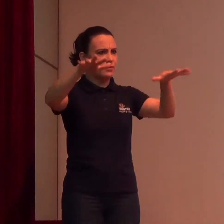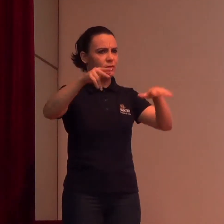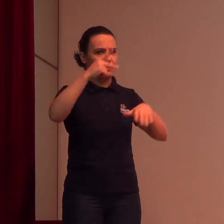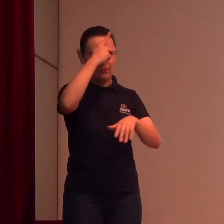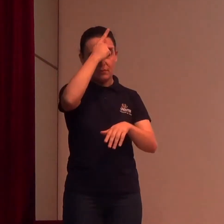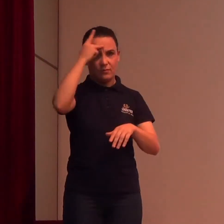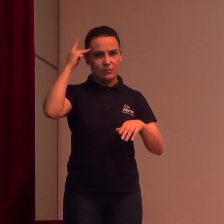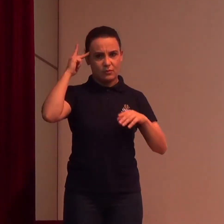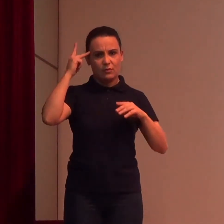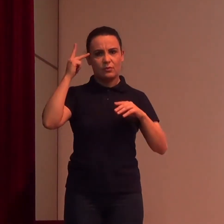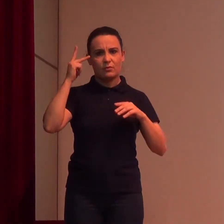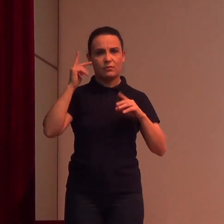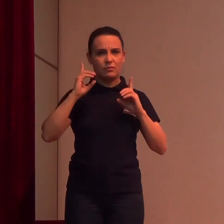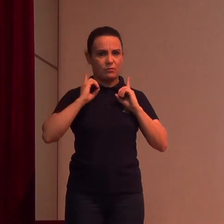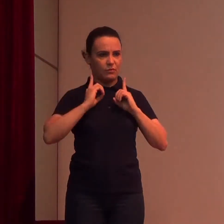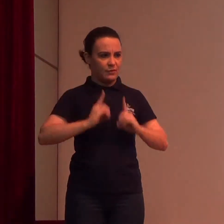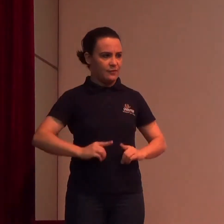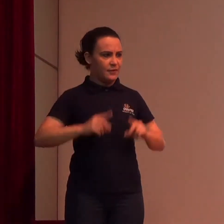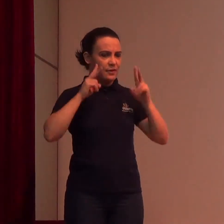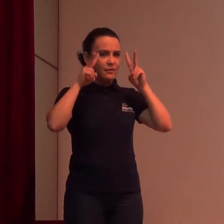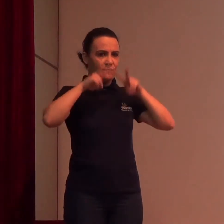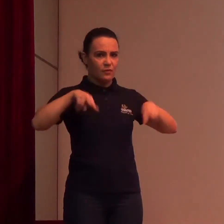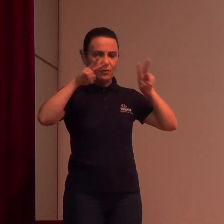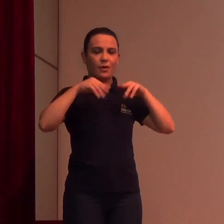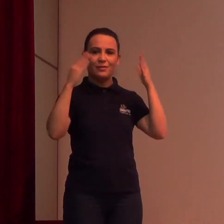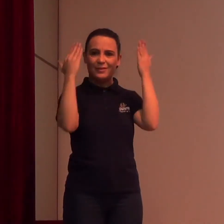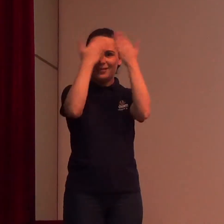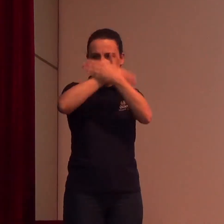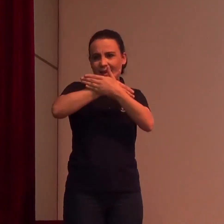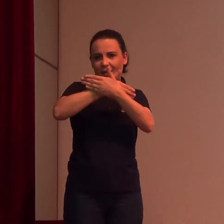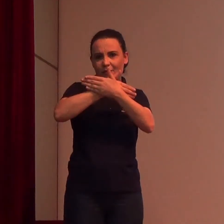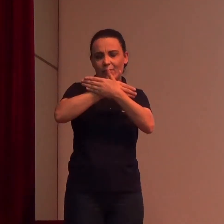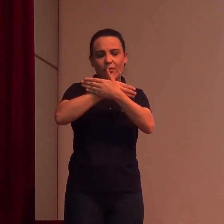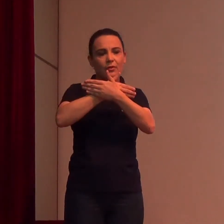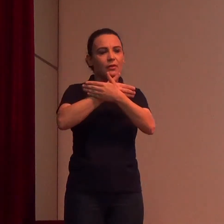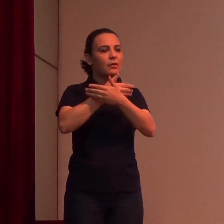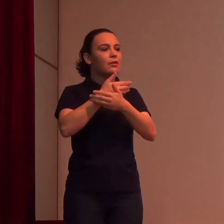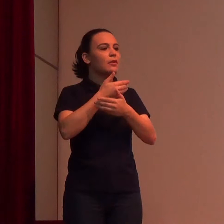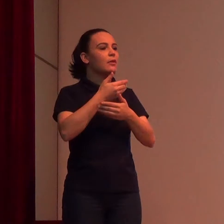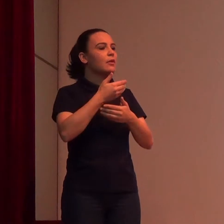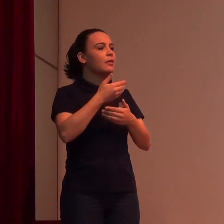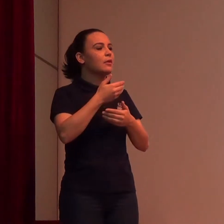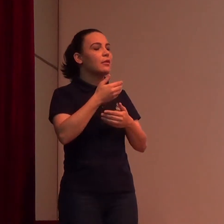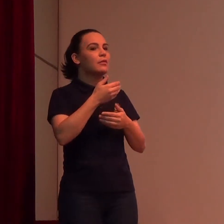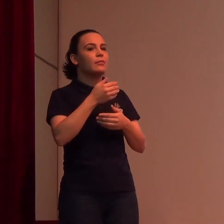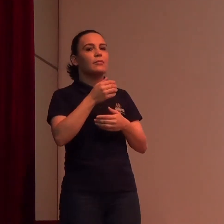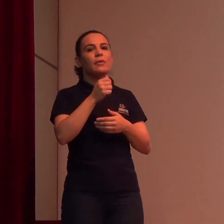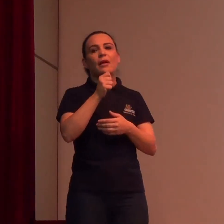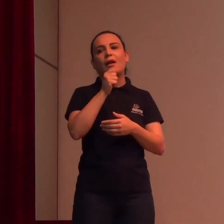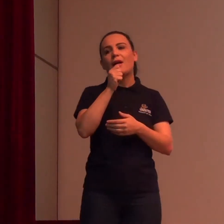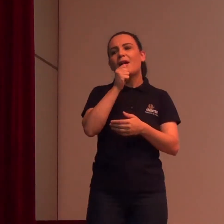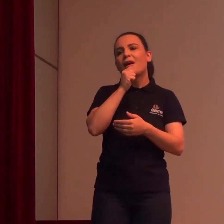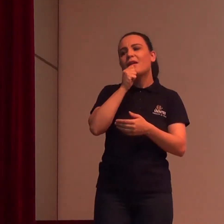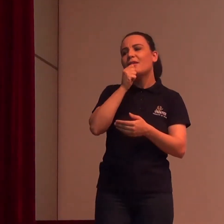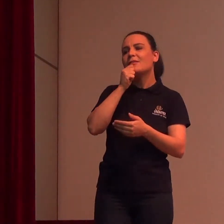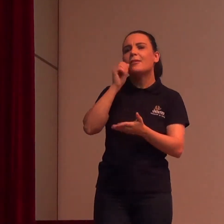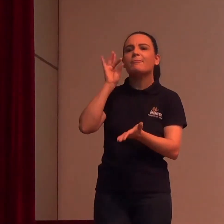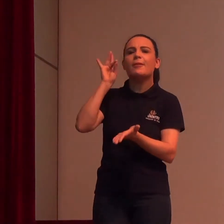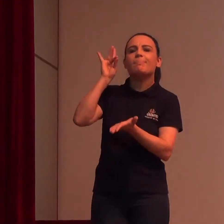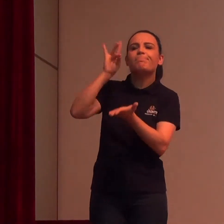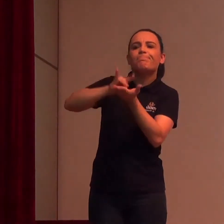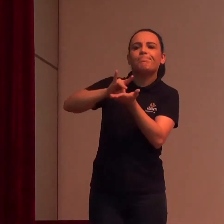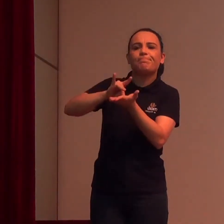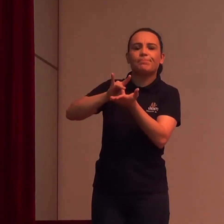deficiência visual que não tem a questão de política, né? afirmativa e social, e tem